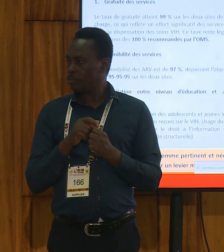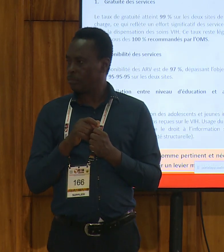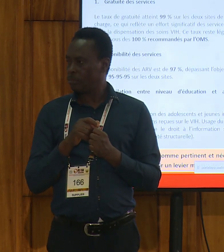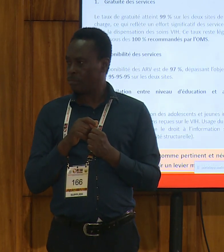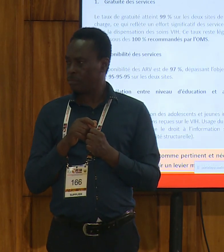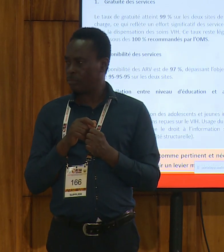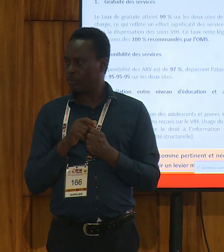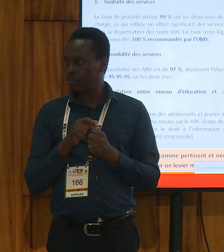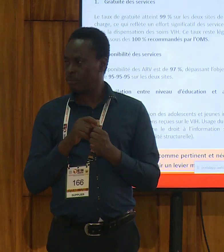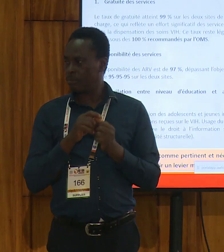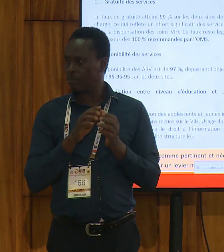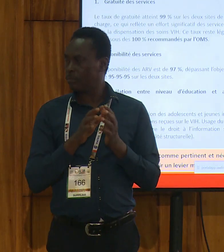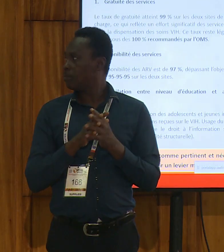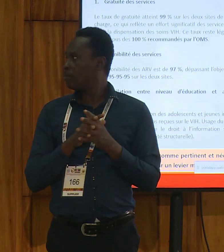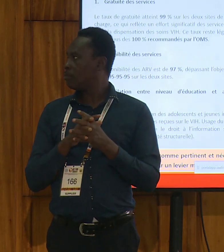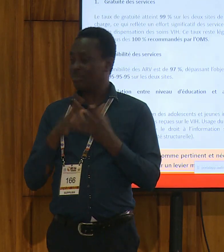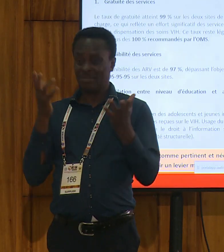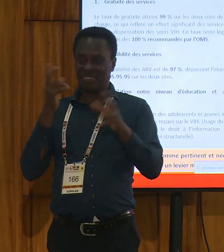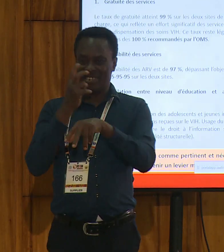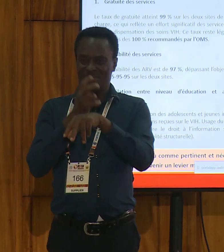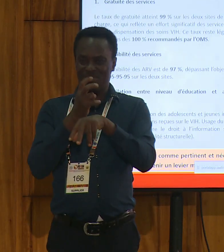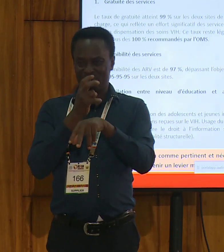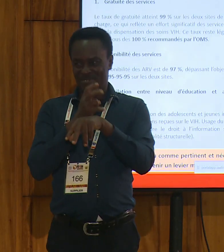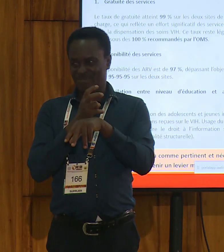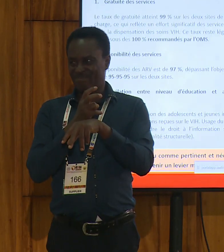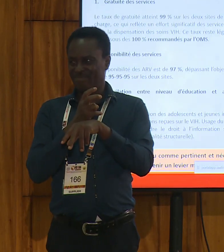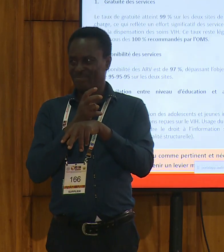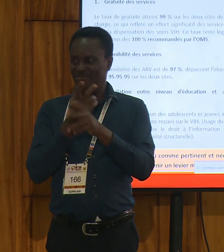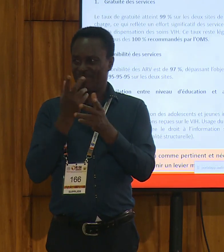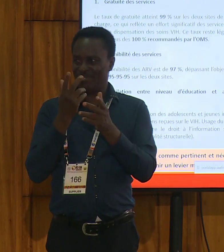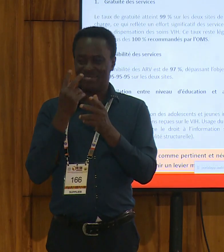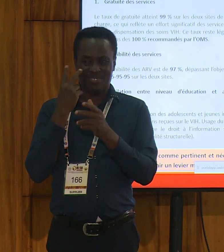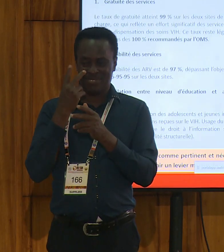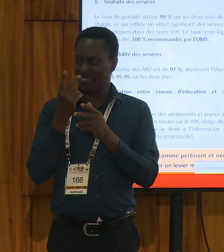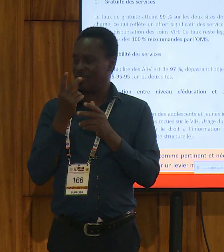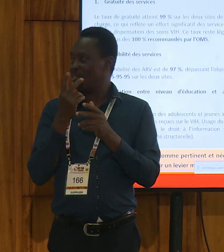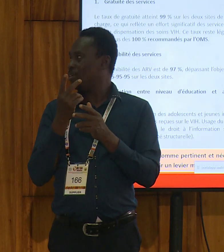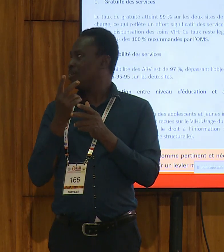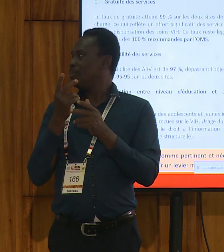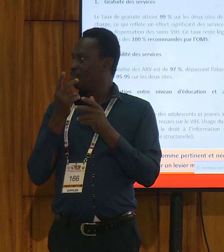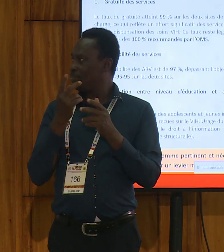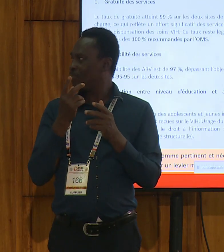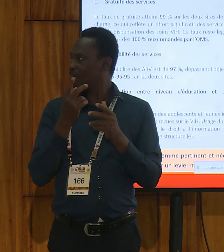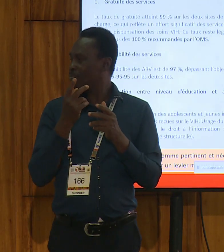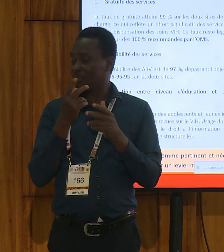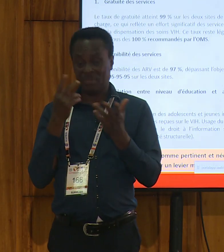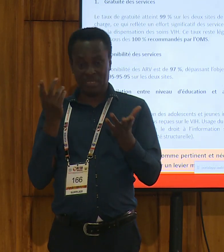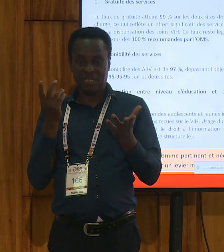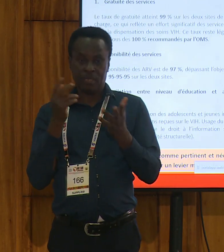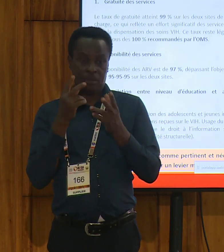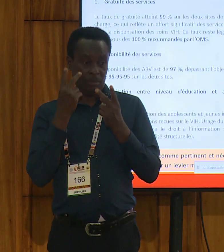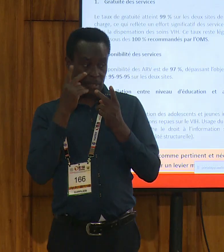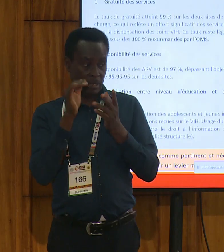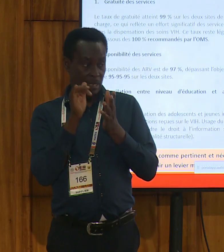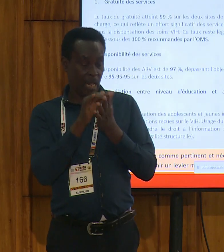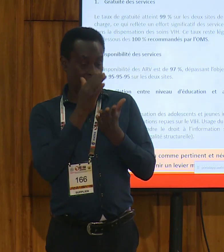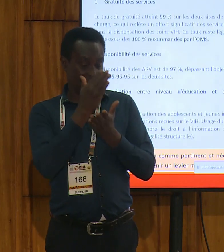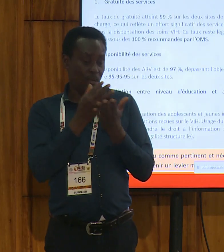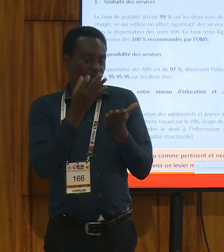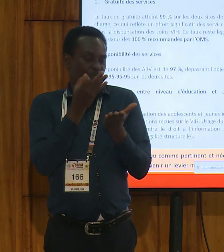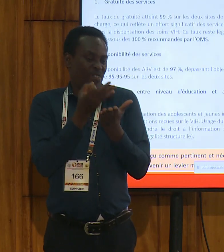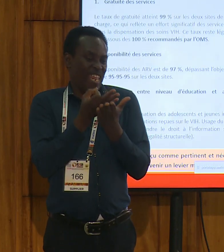En termes de difficultés rencontrées, nous nous sommes rendus compte qu'il y a des financements qui